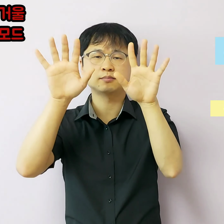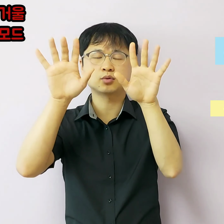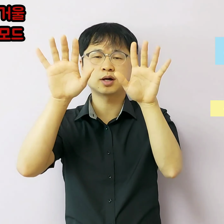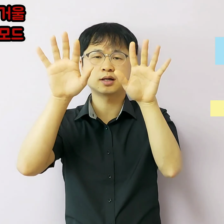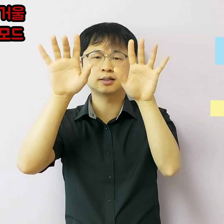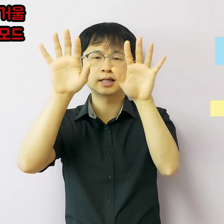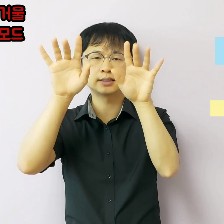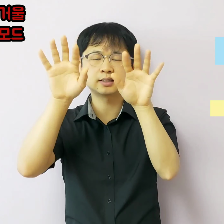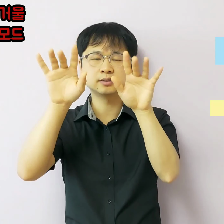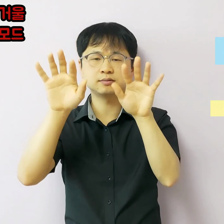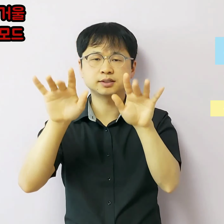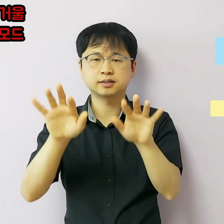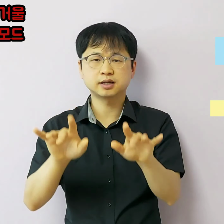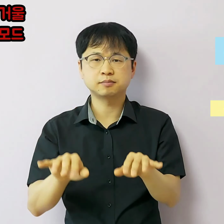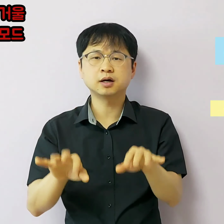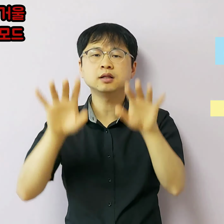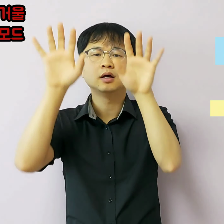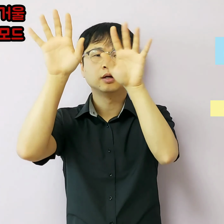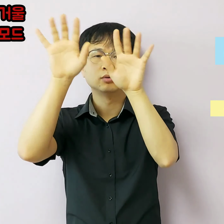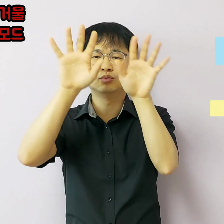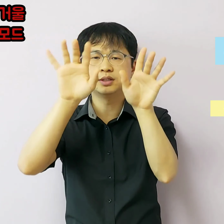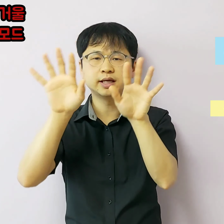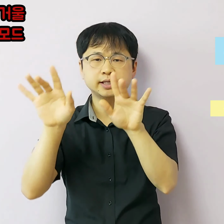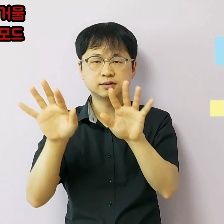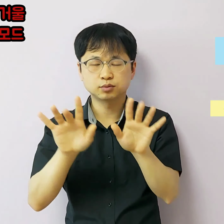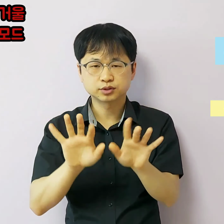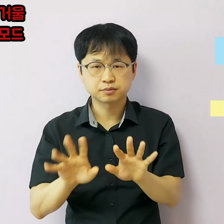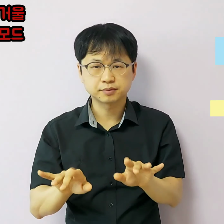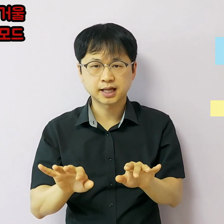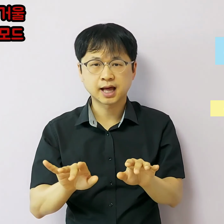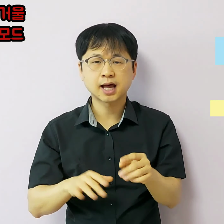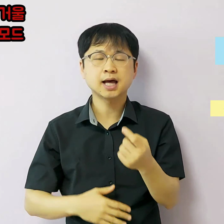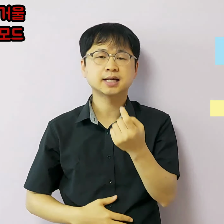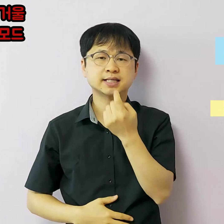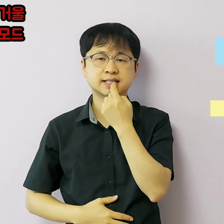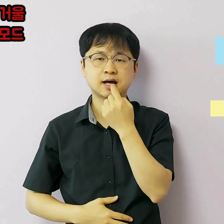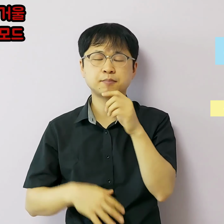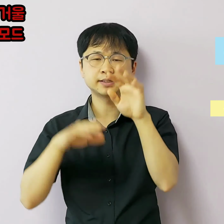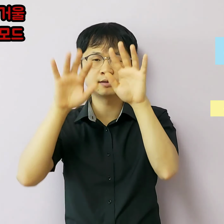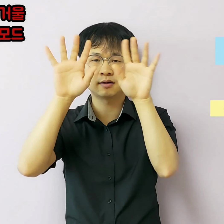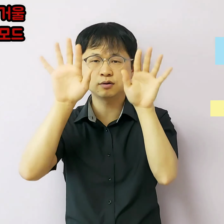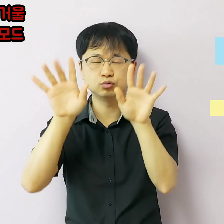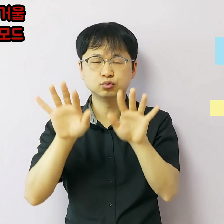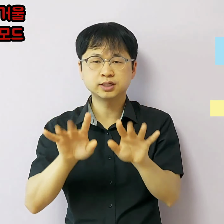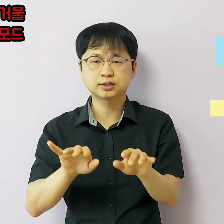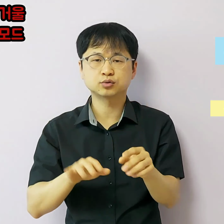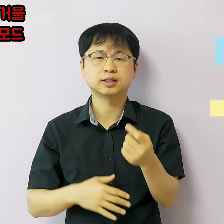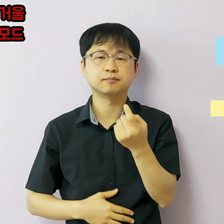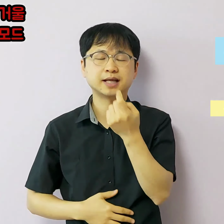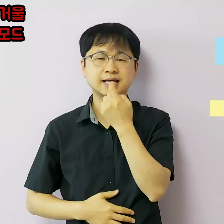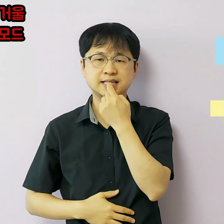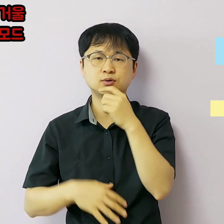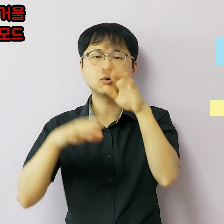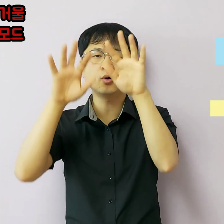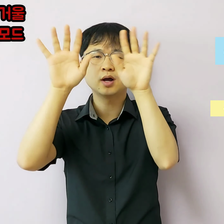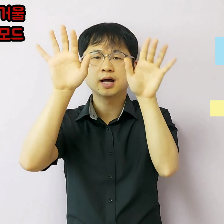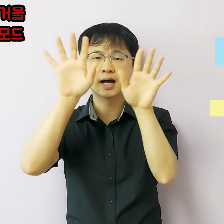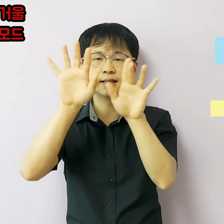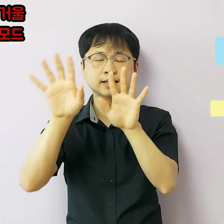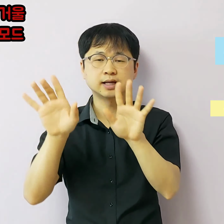다음 손가락을 살짝 흔들면서 내리면 눈이 내리는 모습입니다. 그래서 합해서 눈이라는 수어가 됩니다. 희고